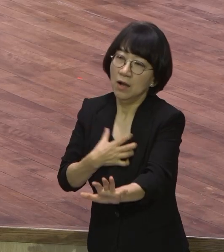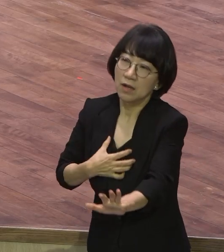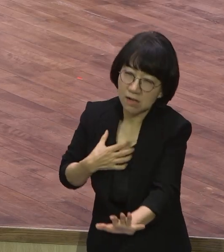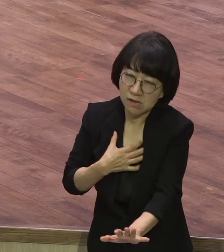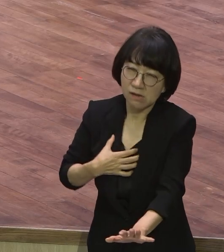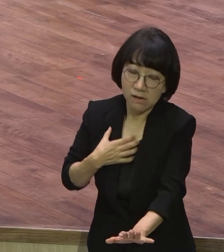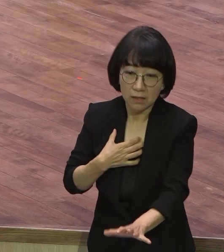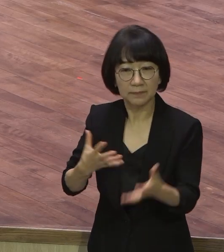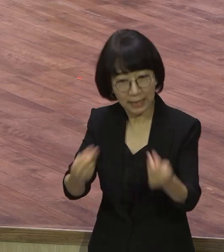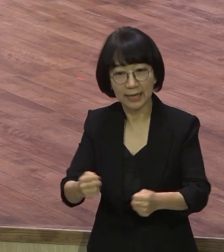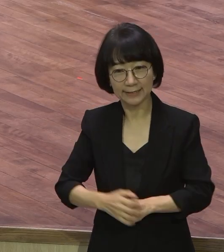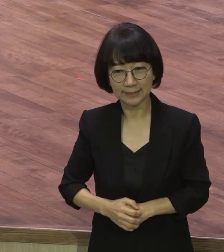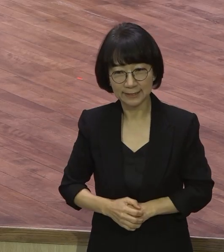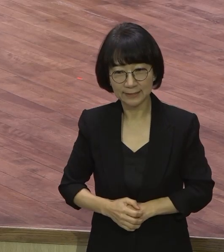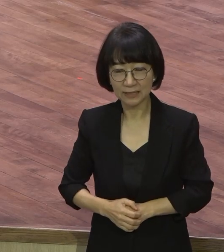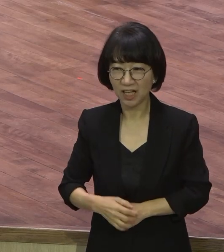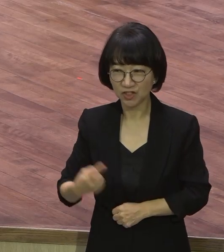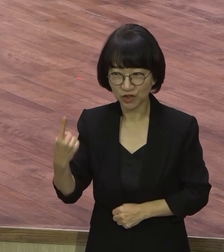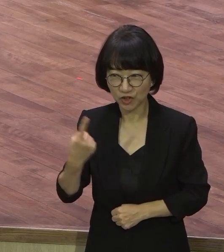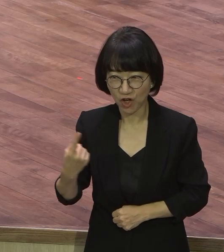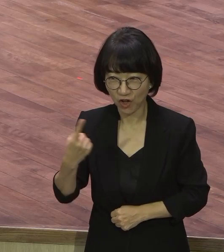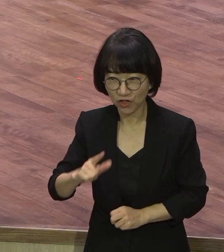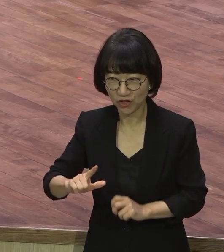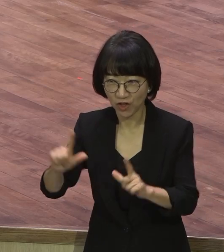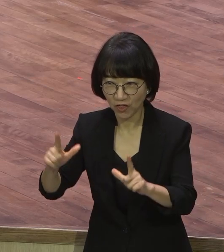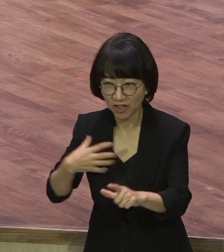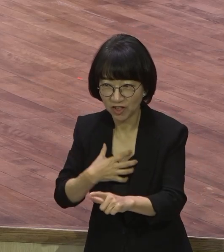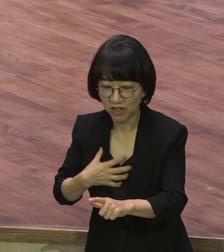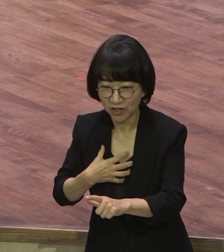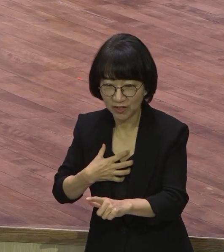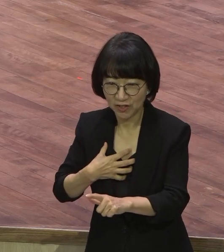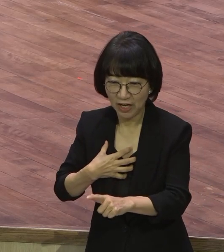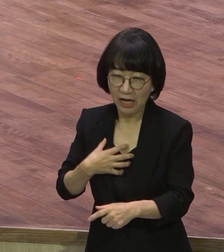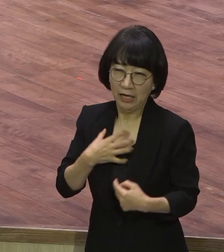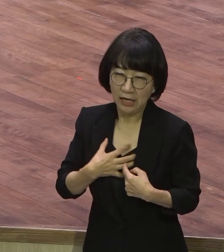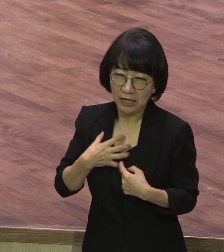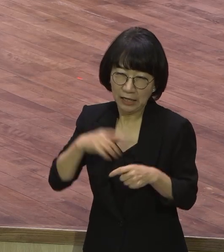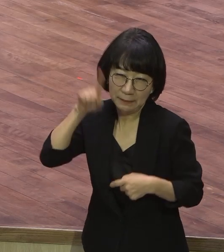빠진 분들 많을 거예요. 천년 근심에 빠져가지고.